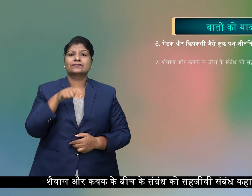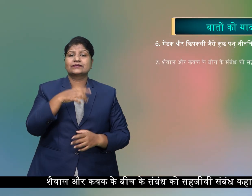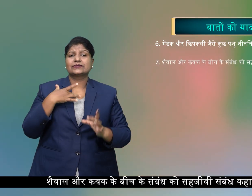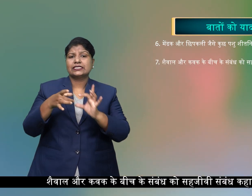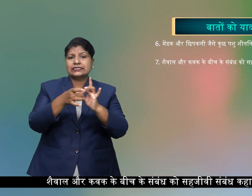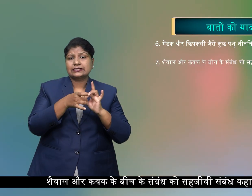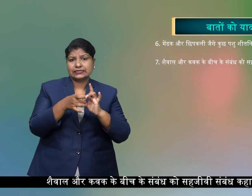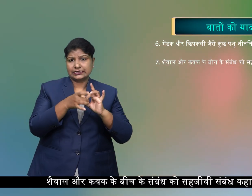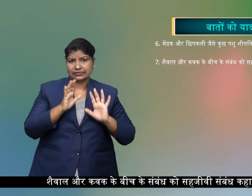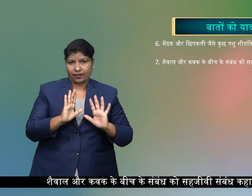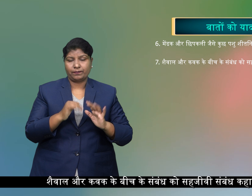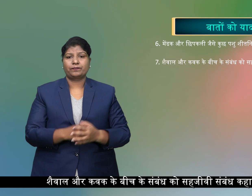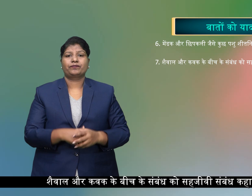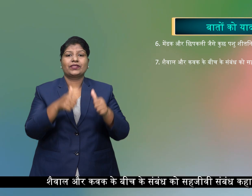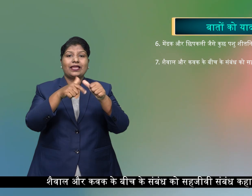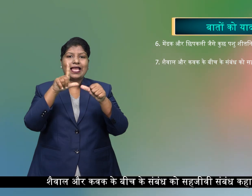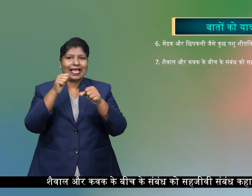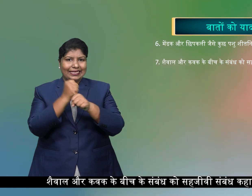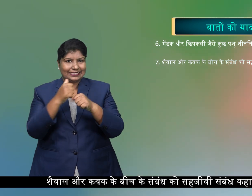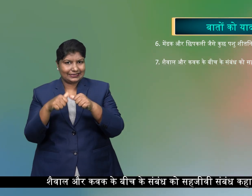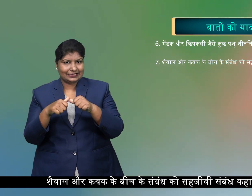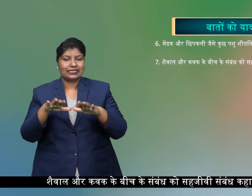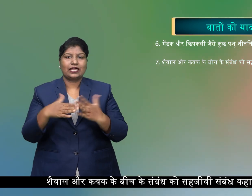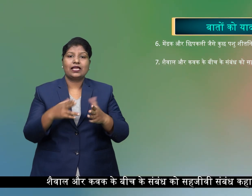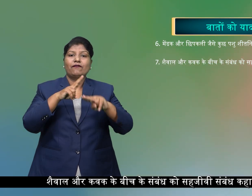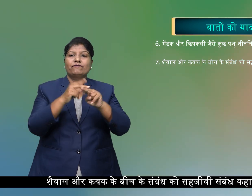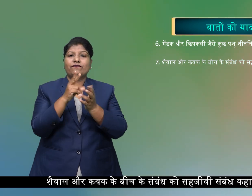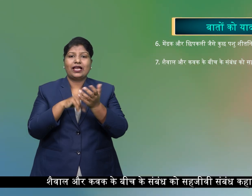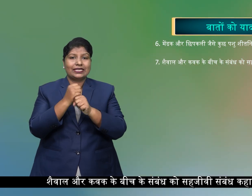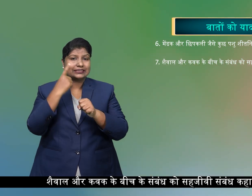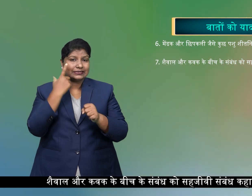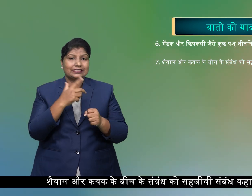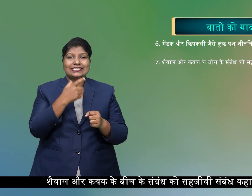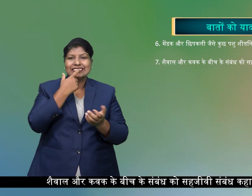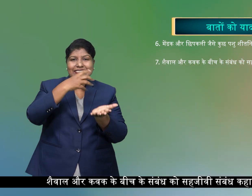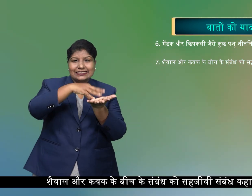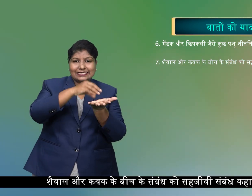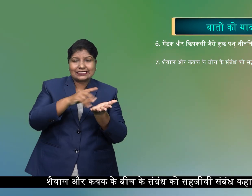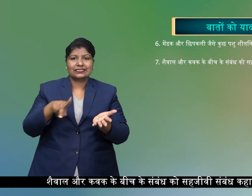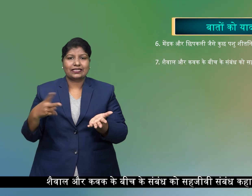सातवां, शैवाल और कवक के बीच के संबंध को सहजीवी संबंध कहा जाता है।